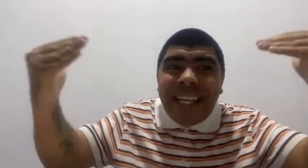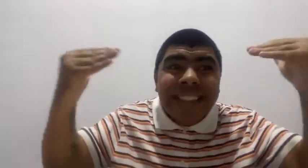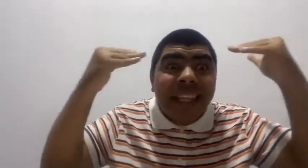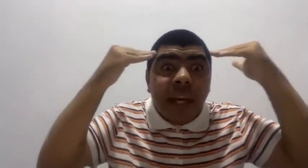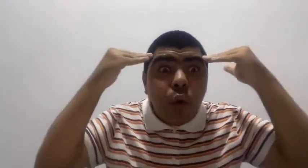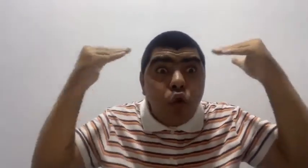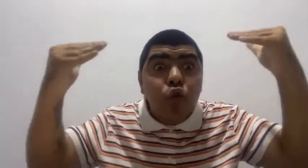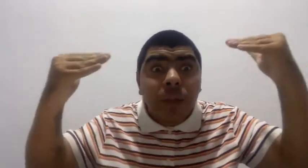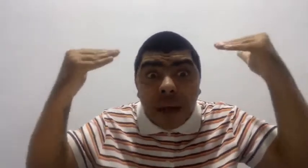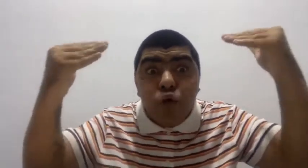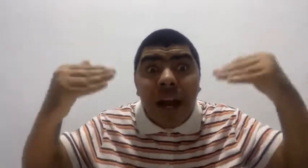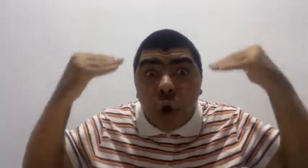trata